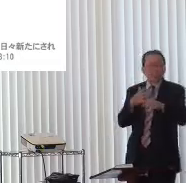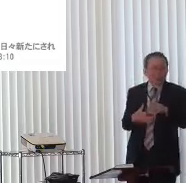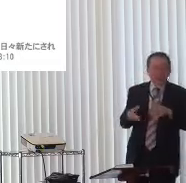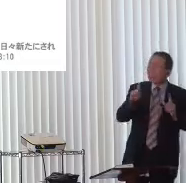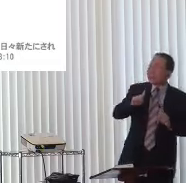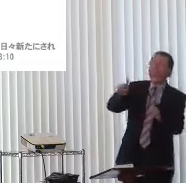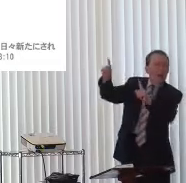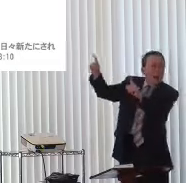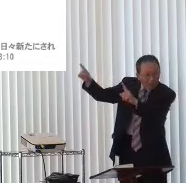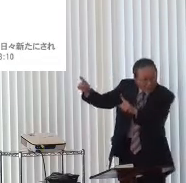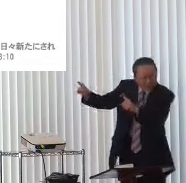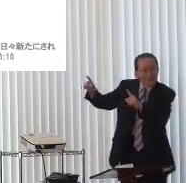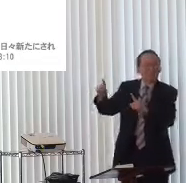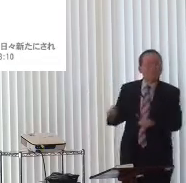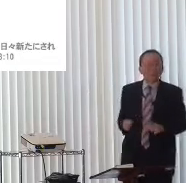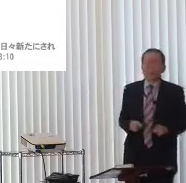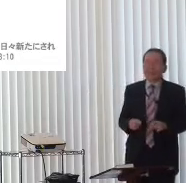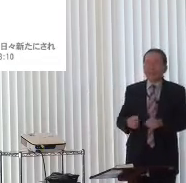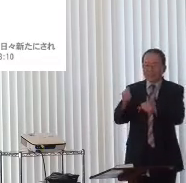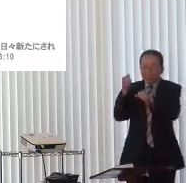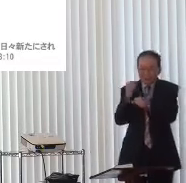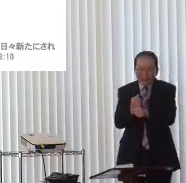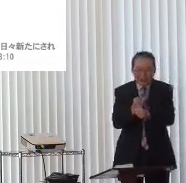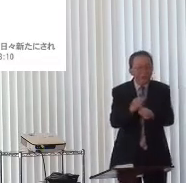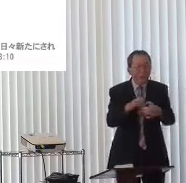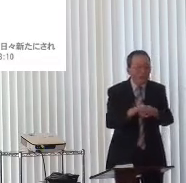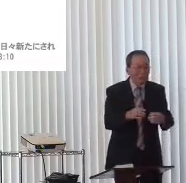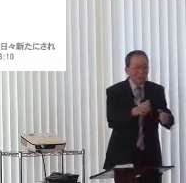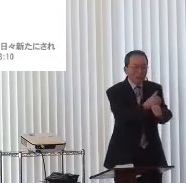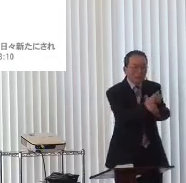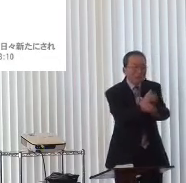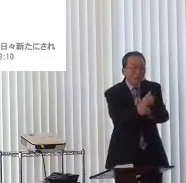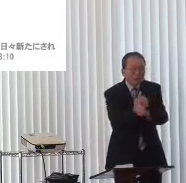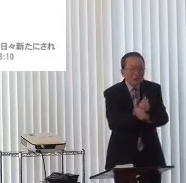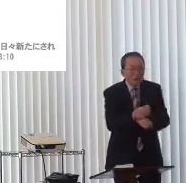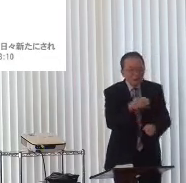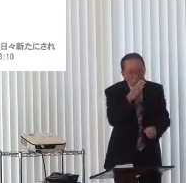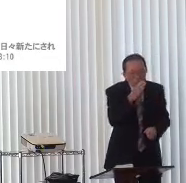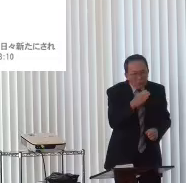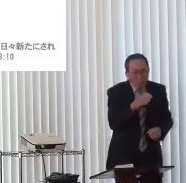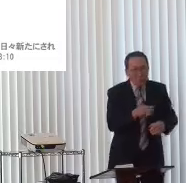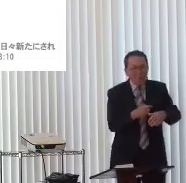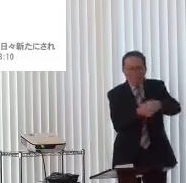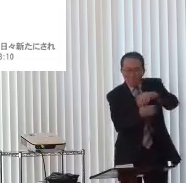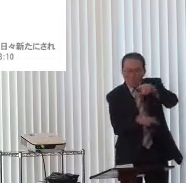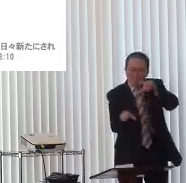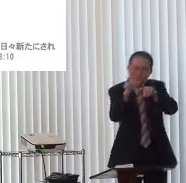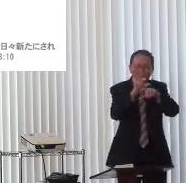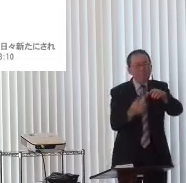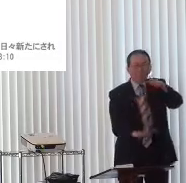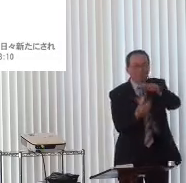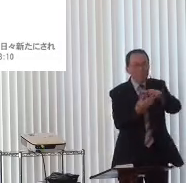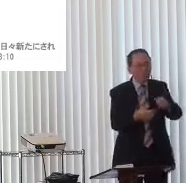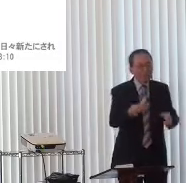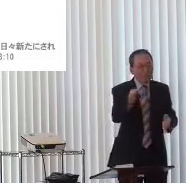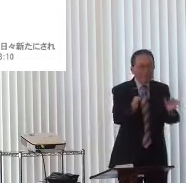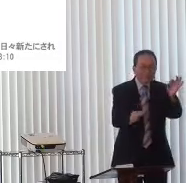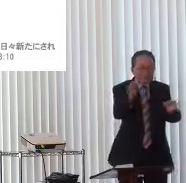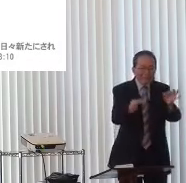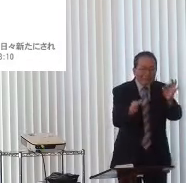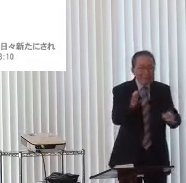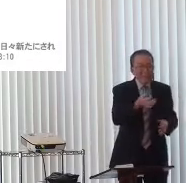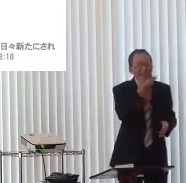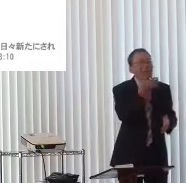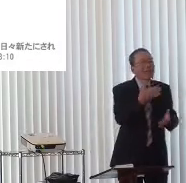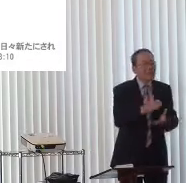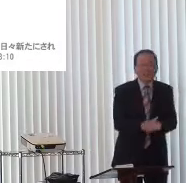信仰による試練はいかなるものよりも価値があるとペテロが言ってますけれども、それはですね、そのことを通して私たちは神